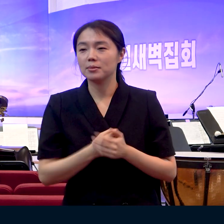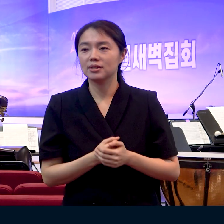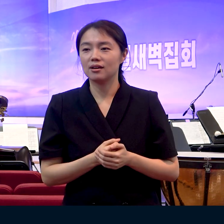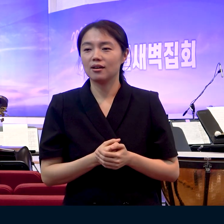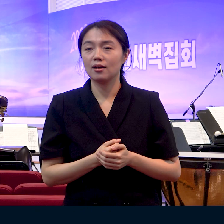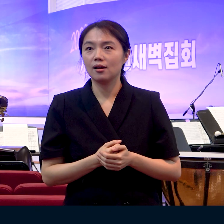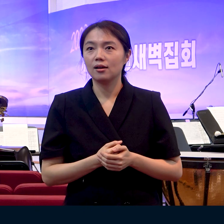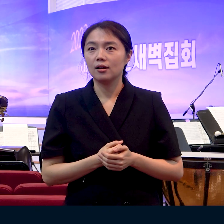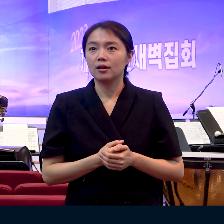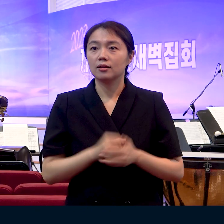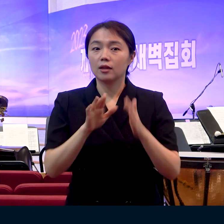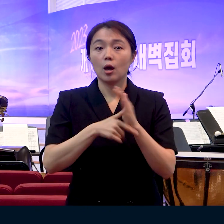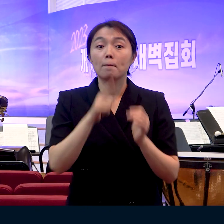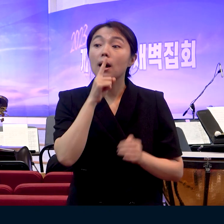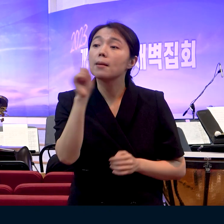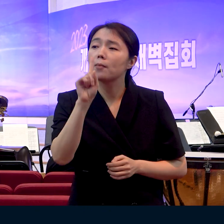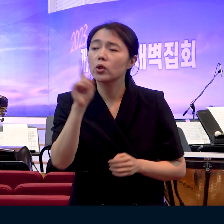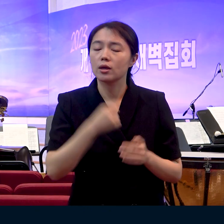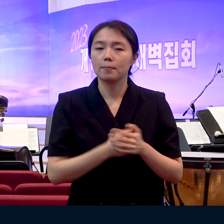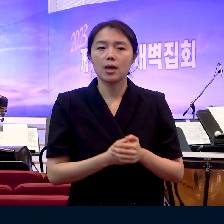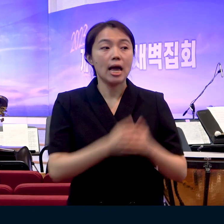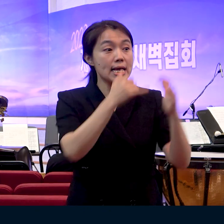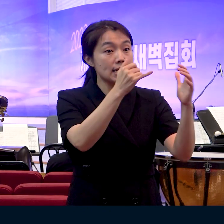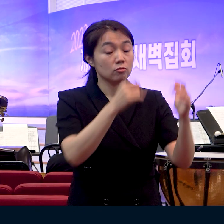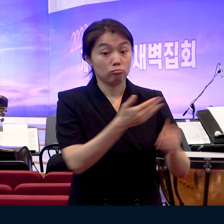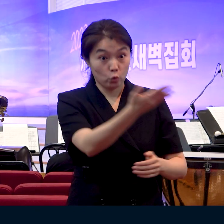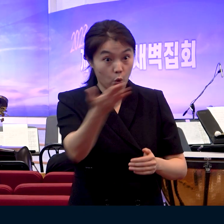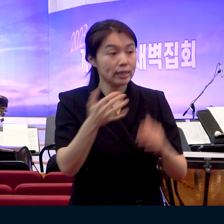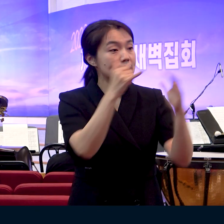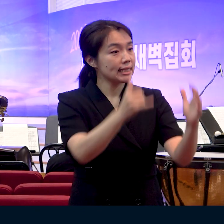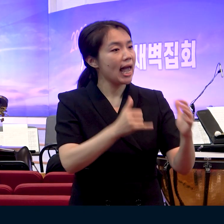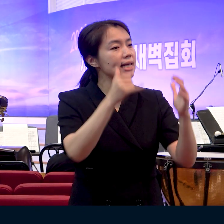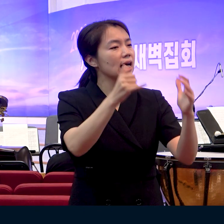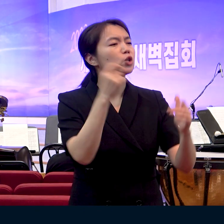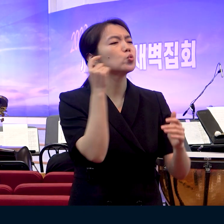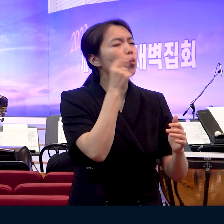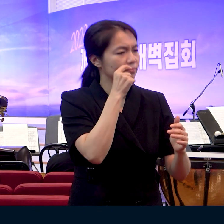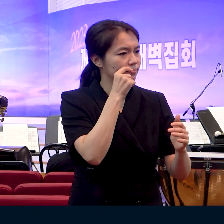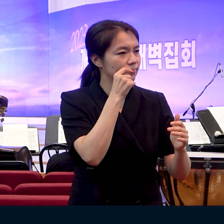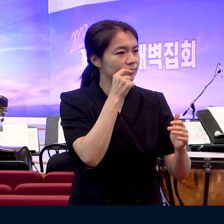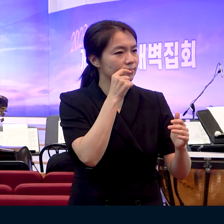그러면서 이렇게 말씀하셨습니다. 세상의 소금이라고,